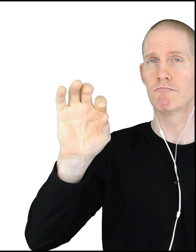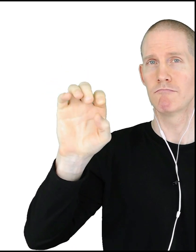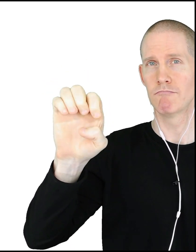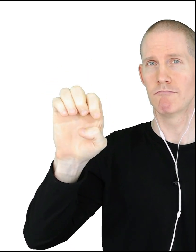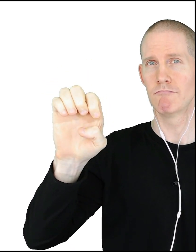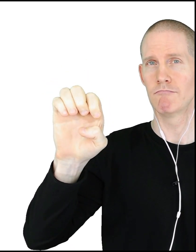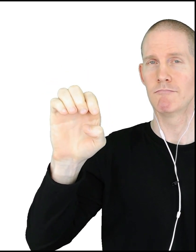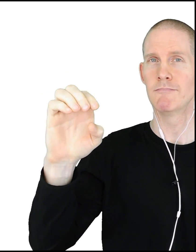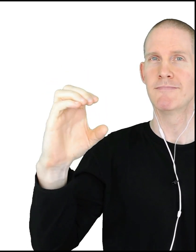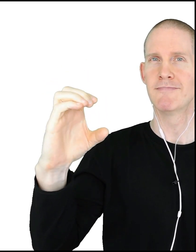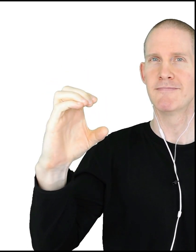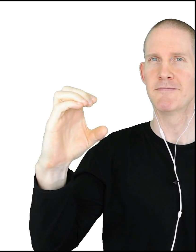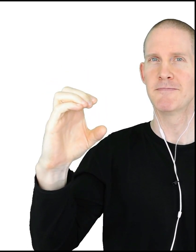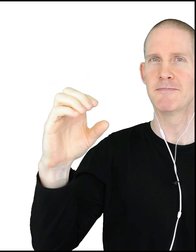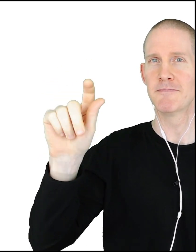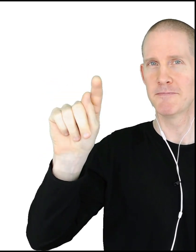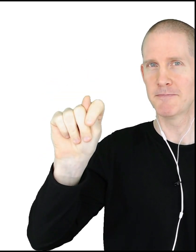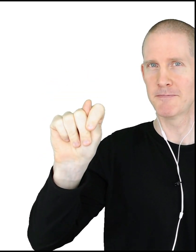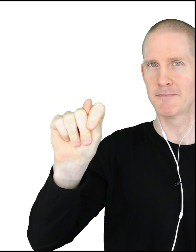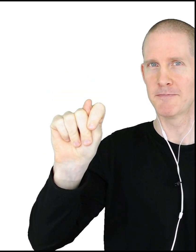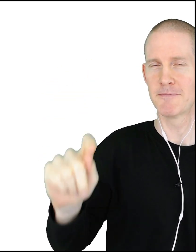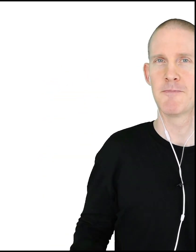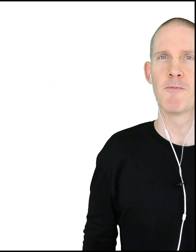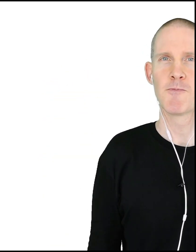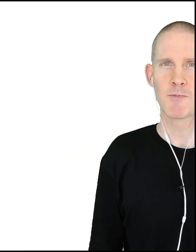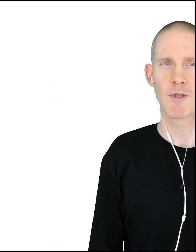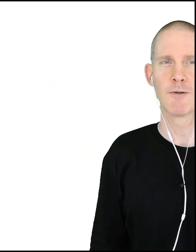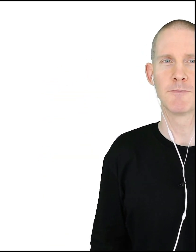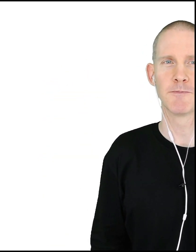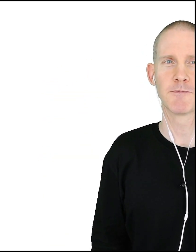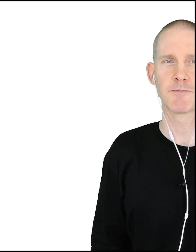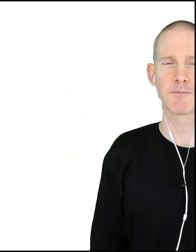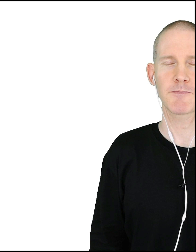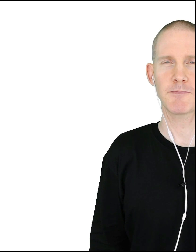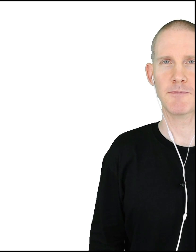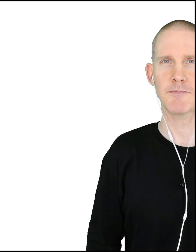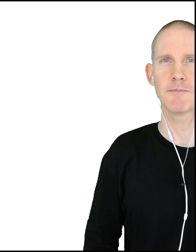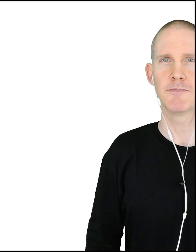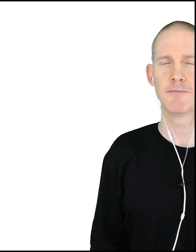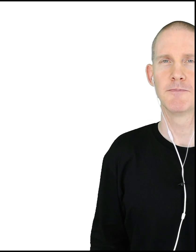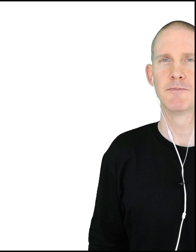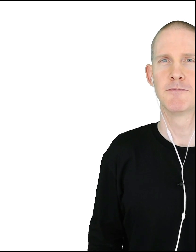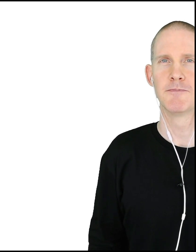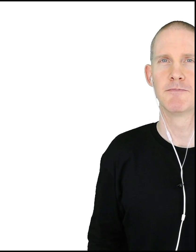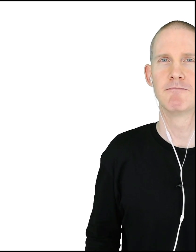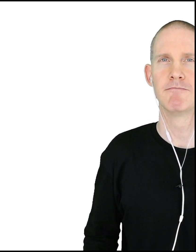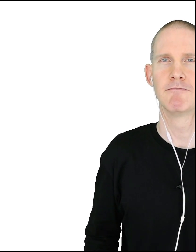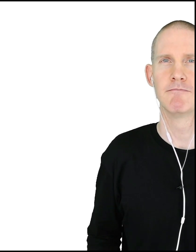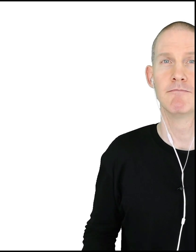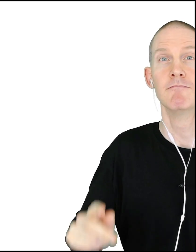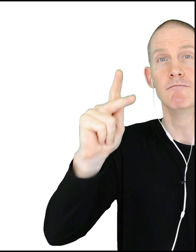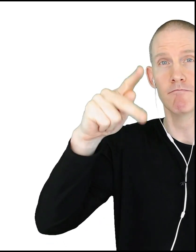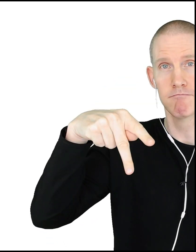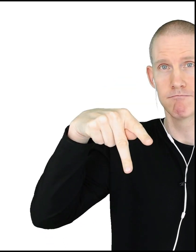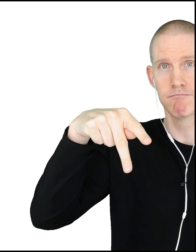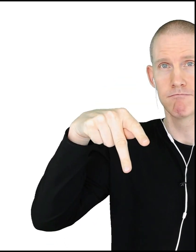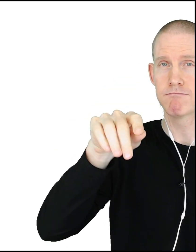Opet miris parfema, nisi dobro ga skrio, mirišeš po njoj. Znam